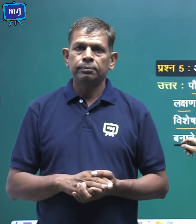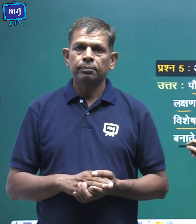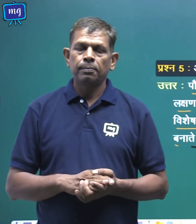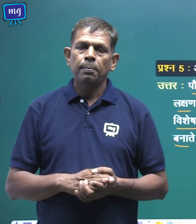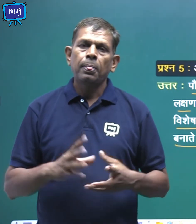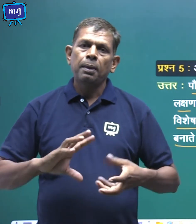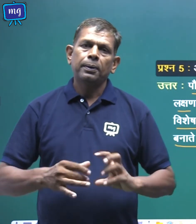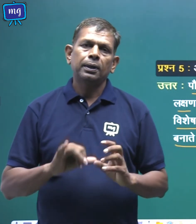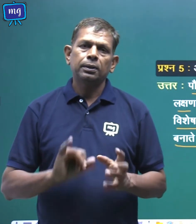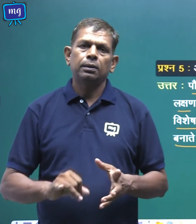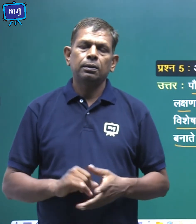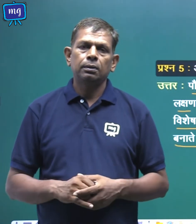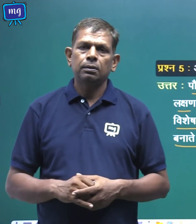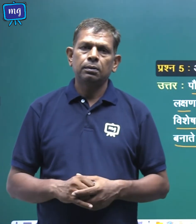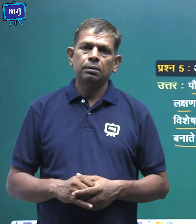बनाते हैं,